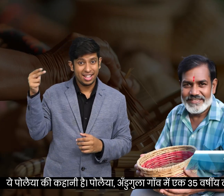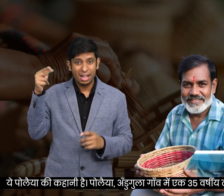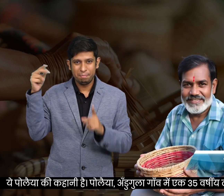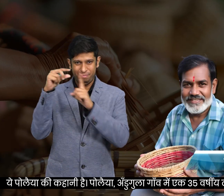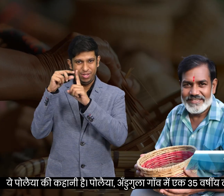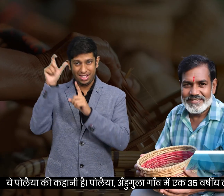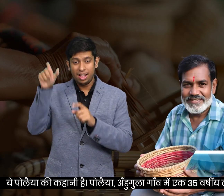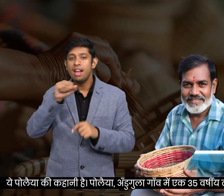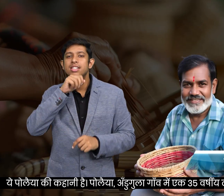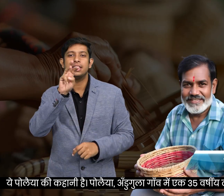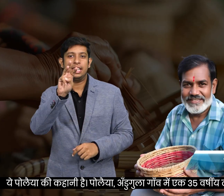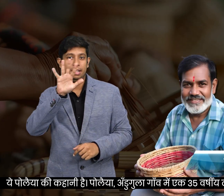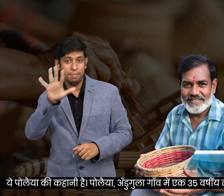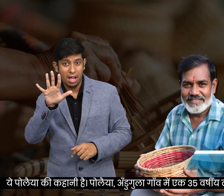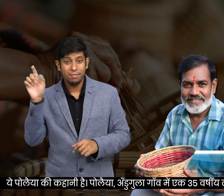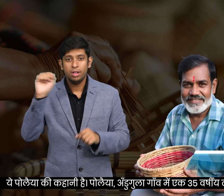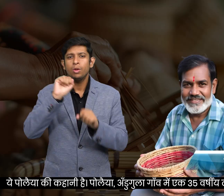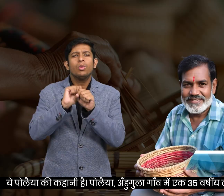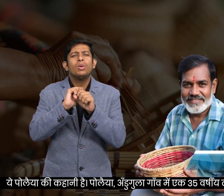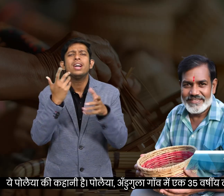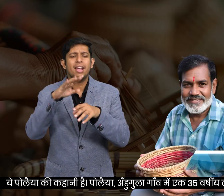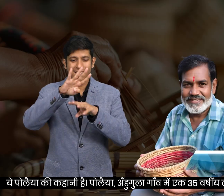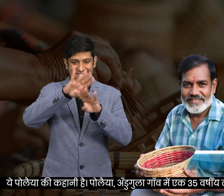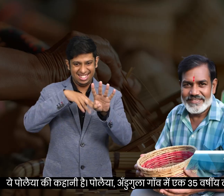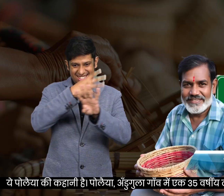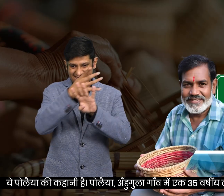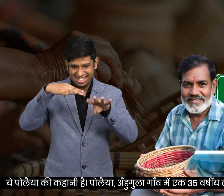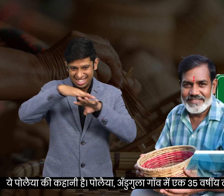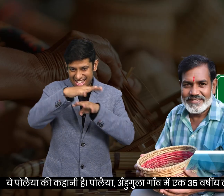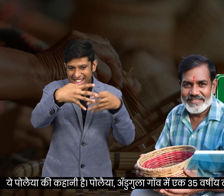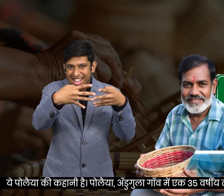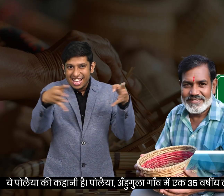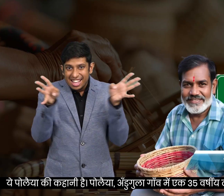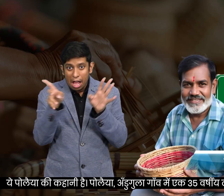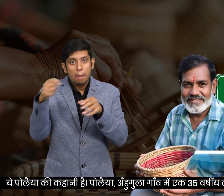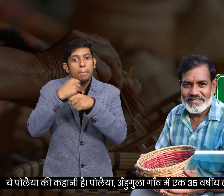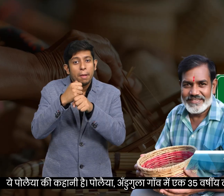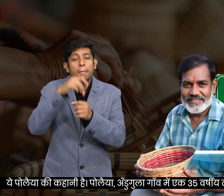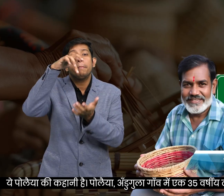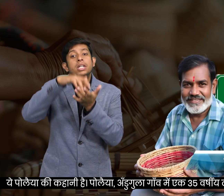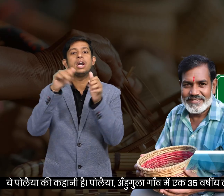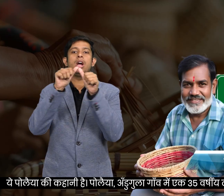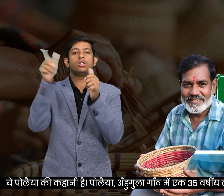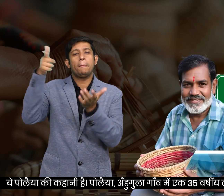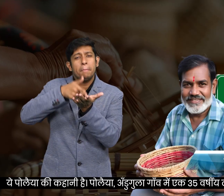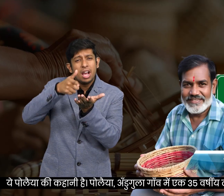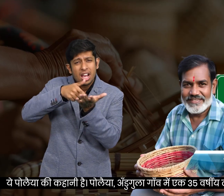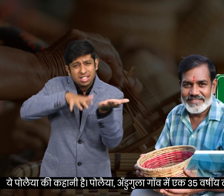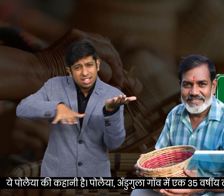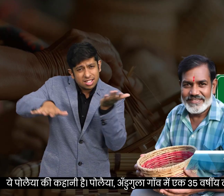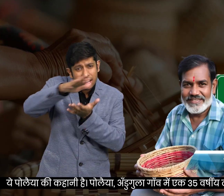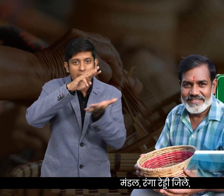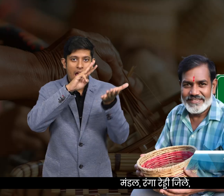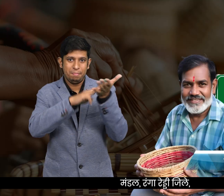पुलैया अंदुगुला गांव में एक 35 वर्षीय टोकरी निर्माता मदुगुला मंडल,